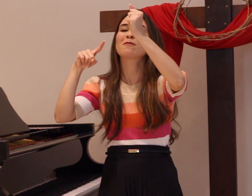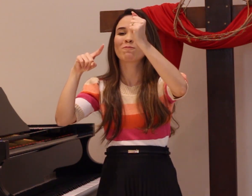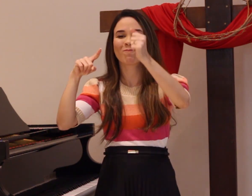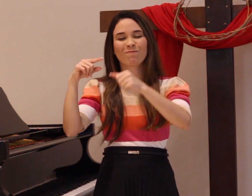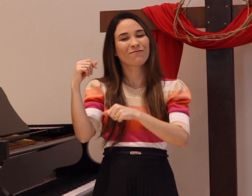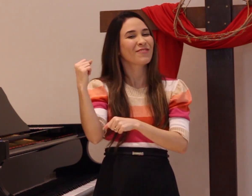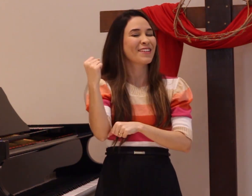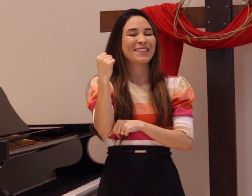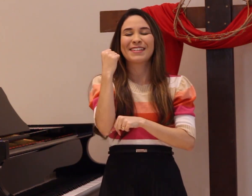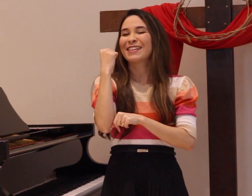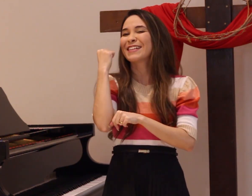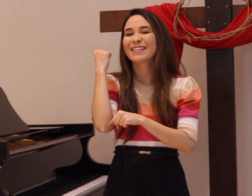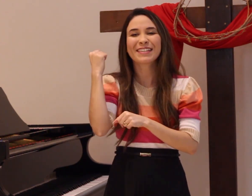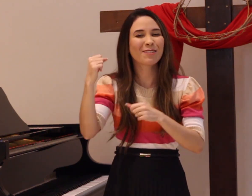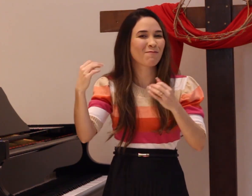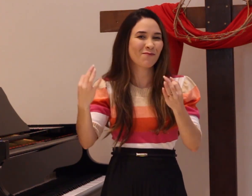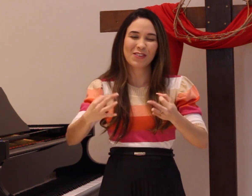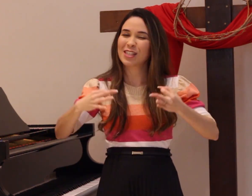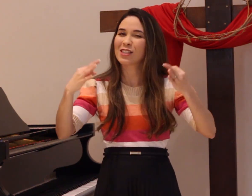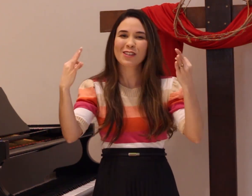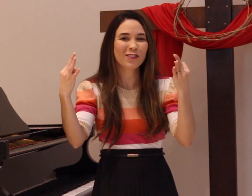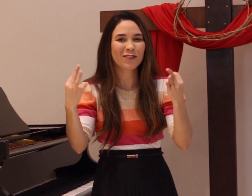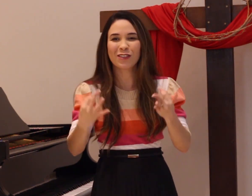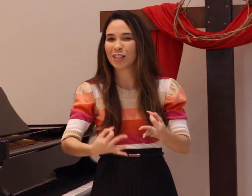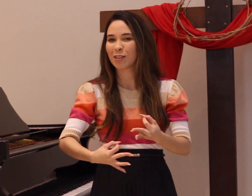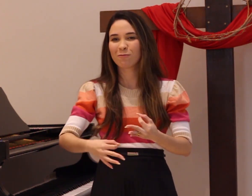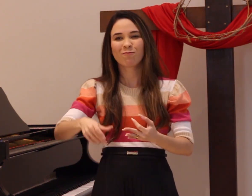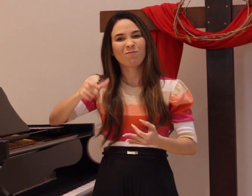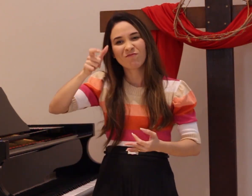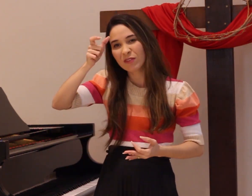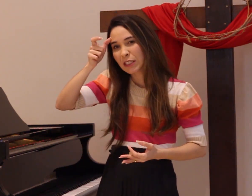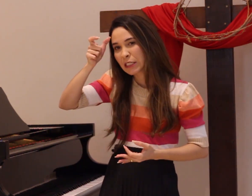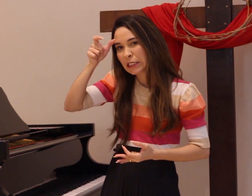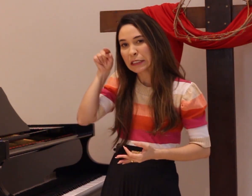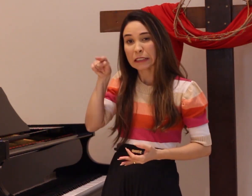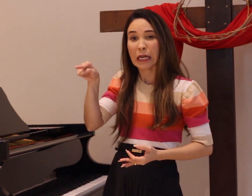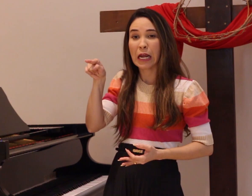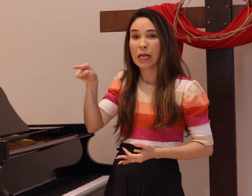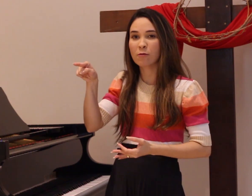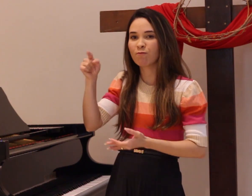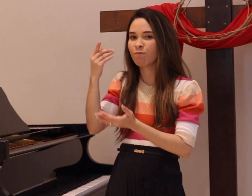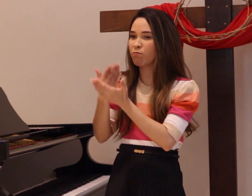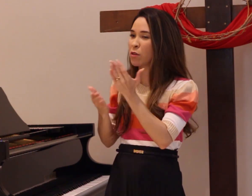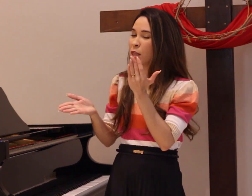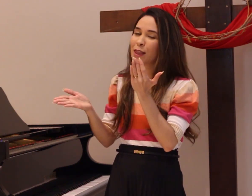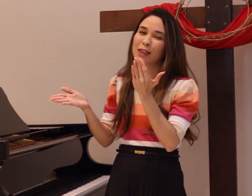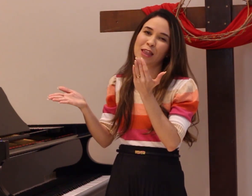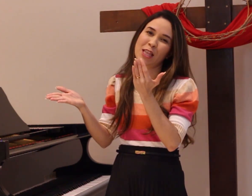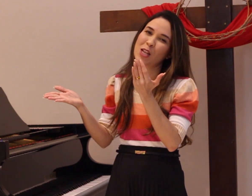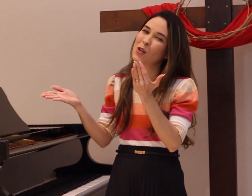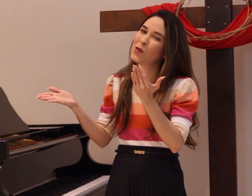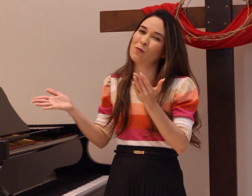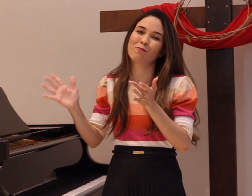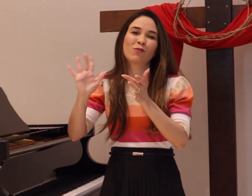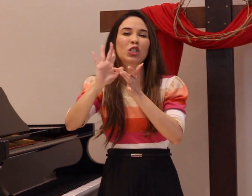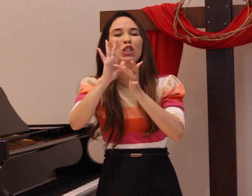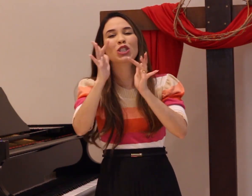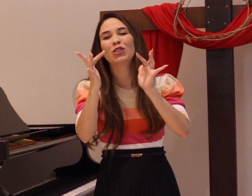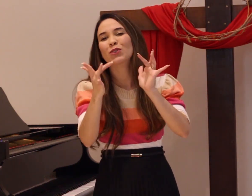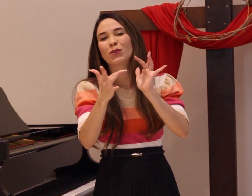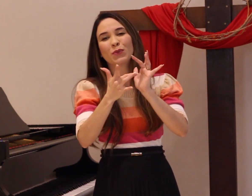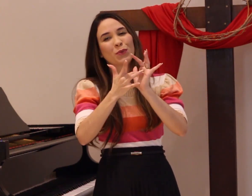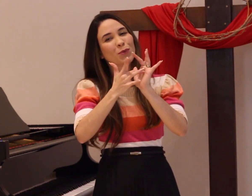Ao clamar está consumado, o inimigo enfim foi derrotado.